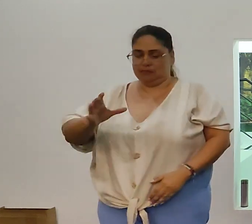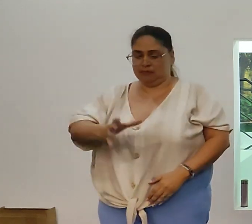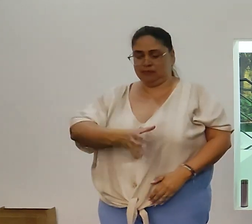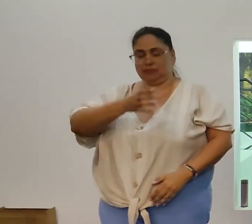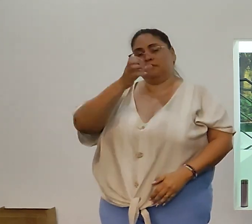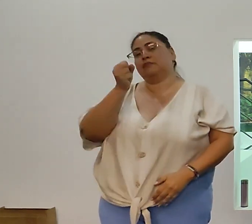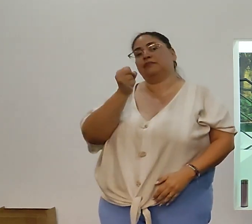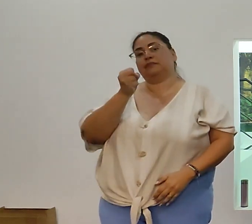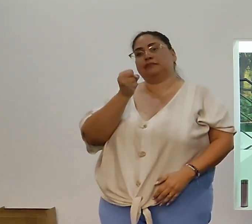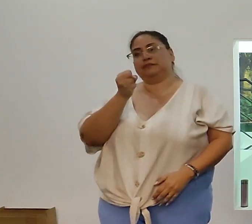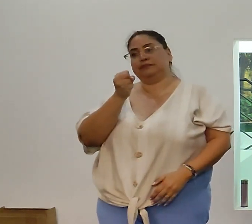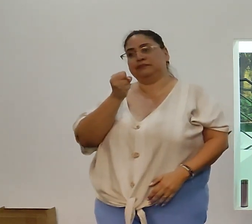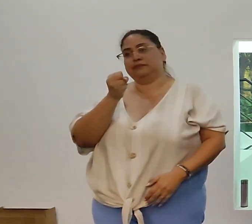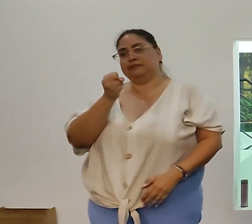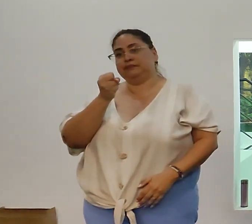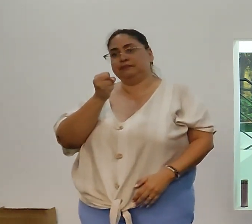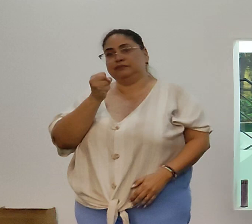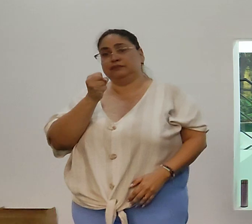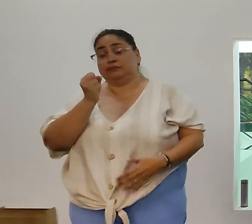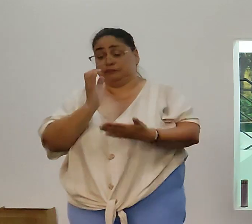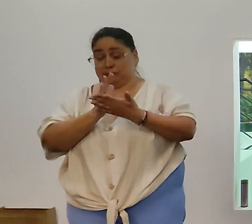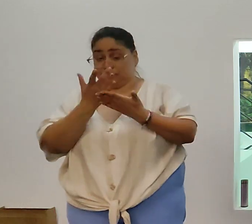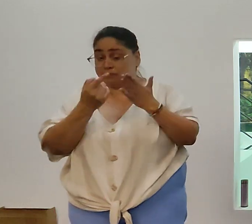aquele que muita gente cria na sua mente aí fora.